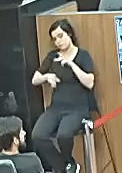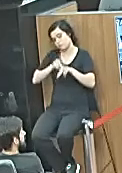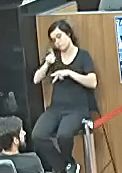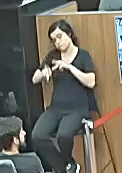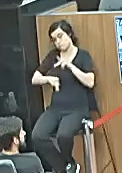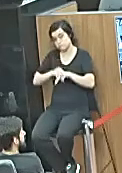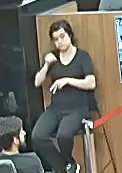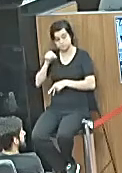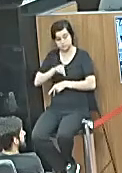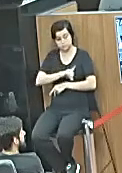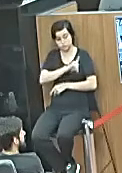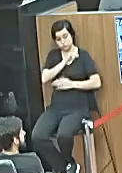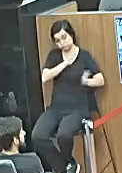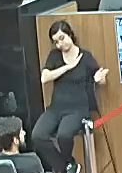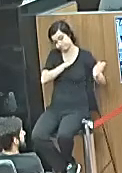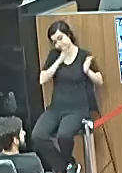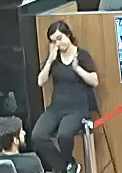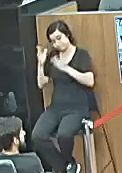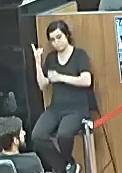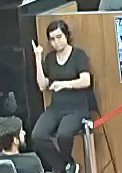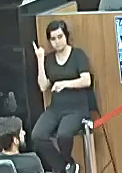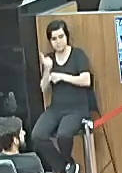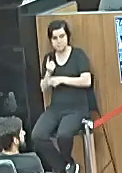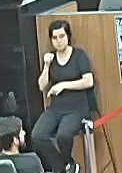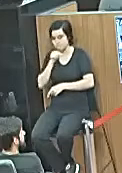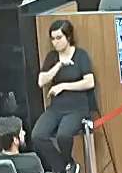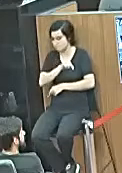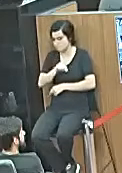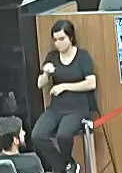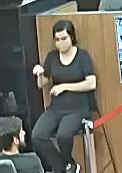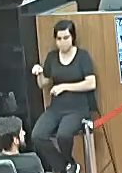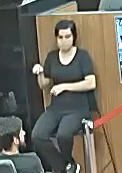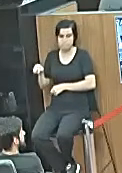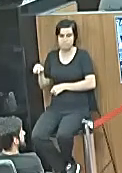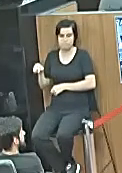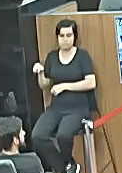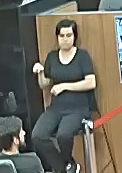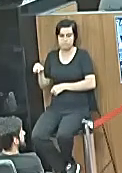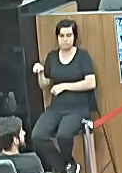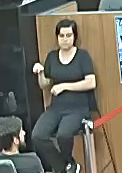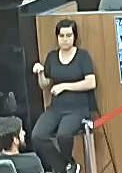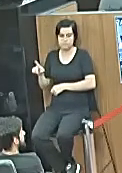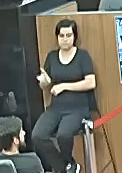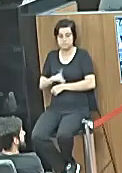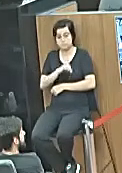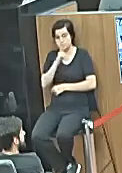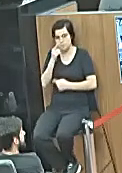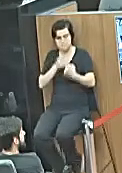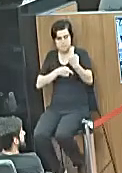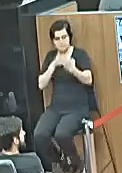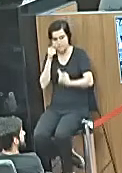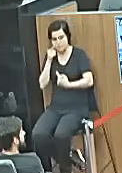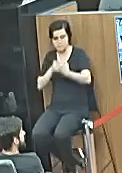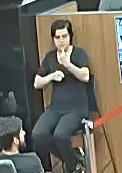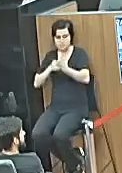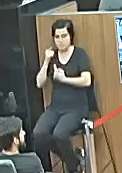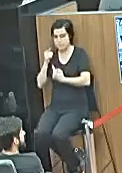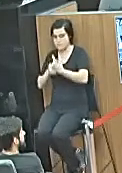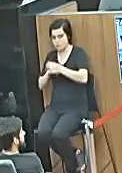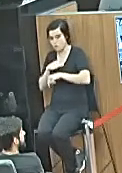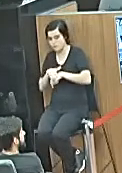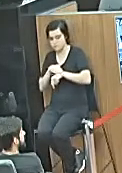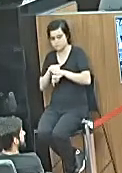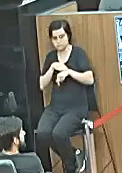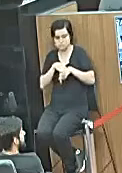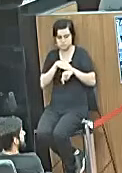desses dias de encontros há 11 dias é de muito debate mesmo de muita